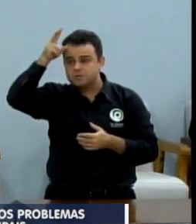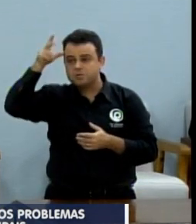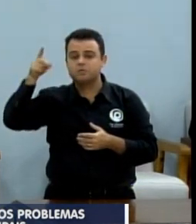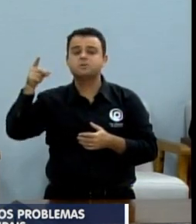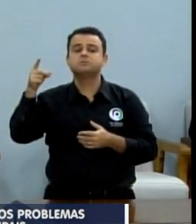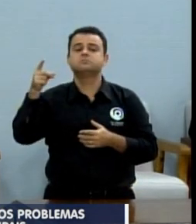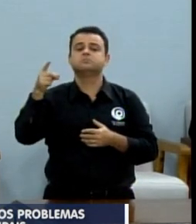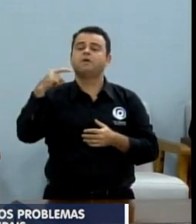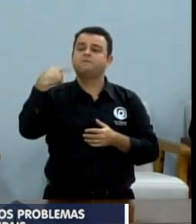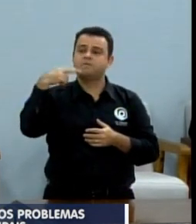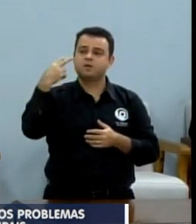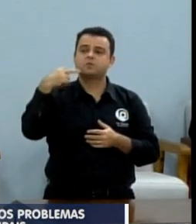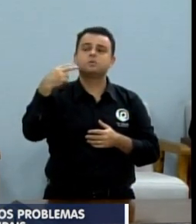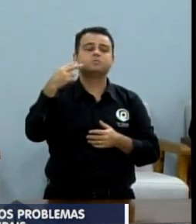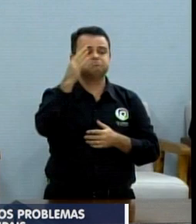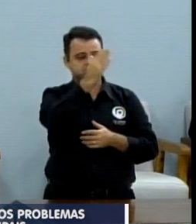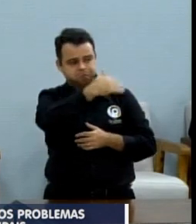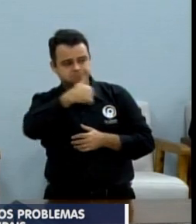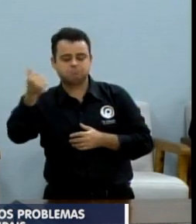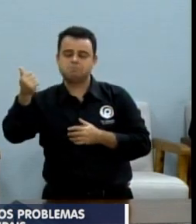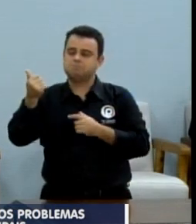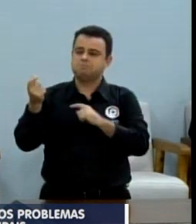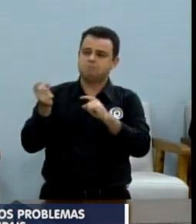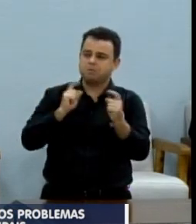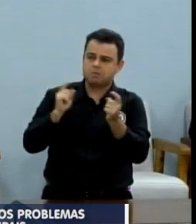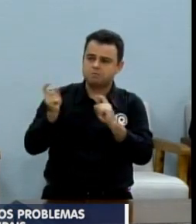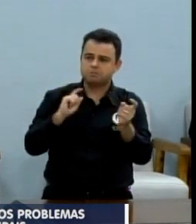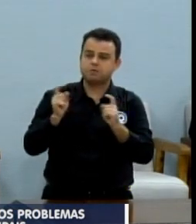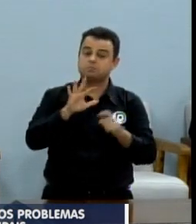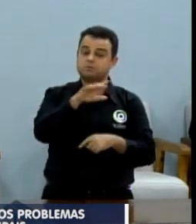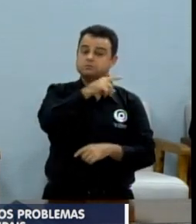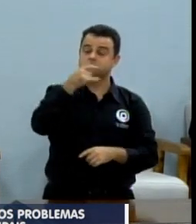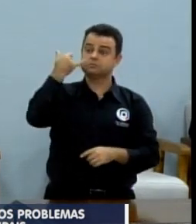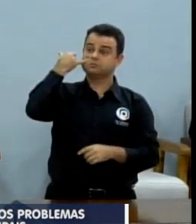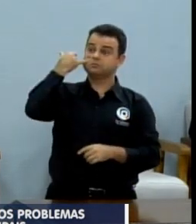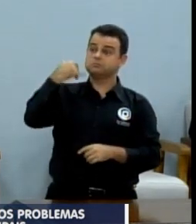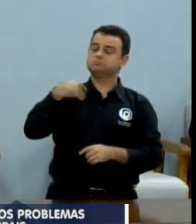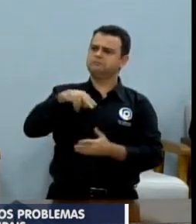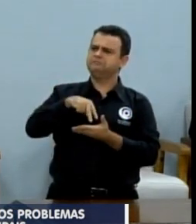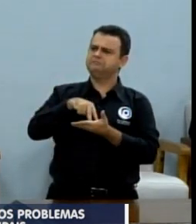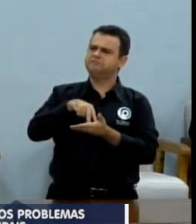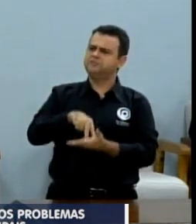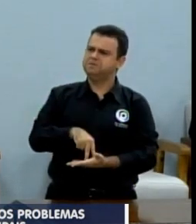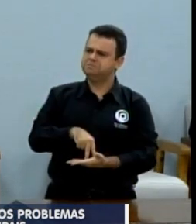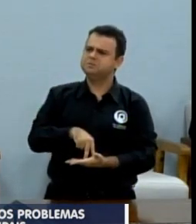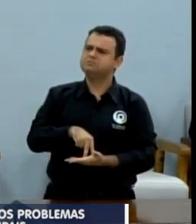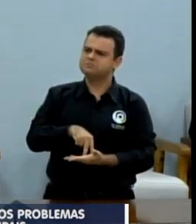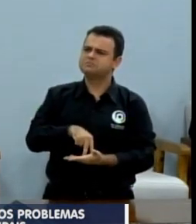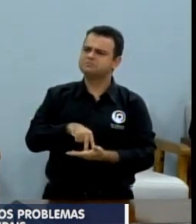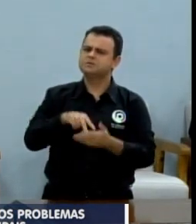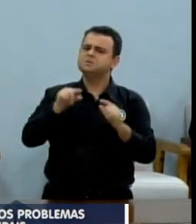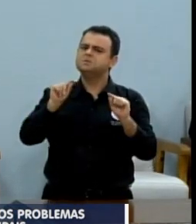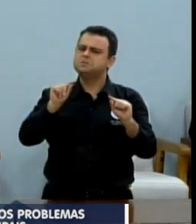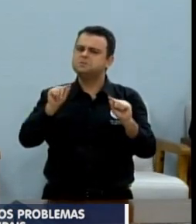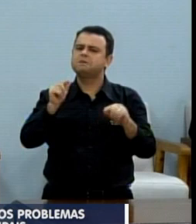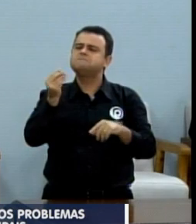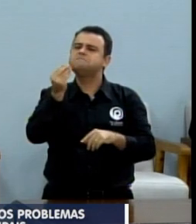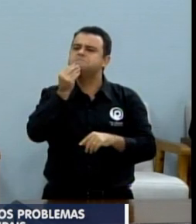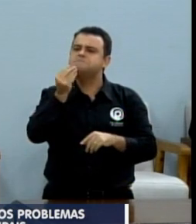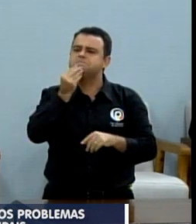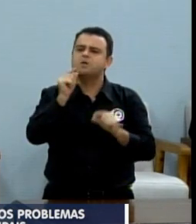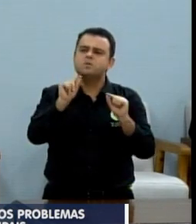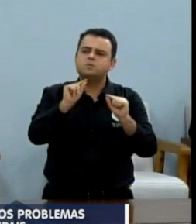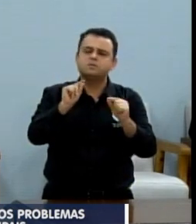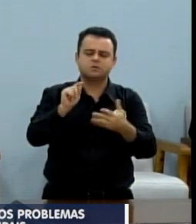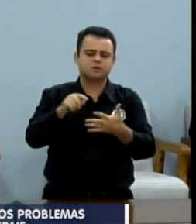e o Júlio Manteve uma posição muito firme inclusive ele tava conversando com demais vereadores a tendência é que todos assinassem A Urgência